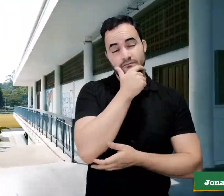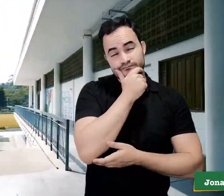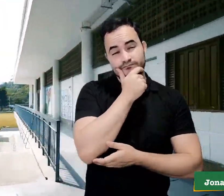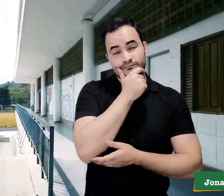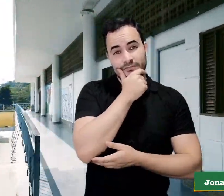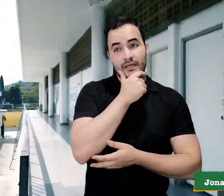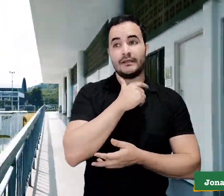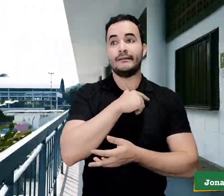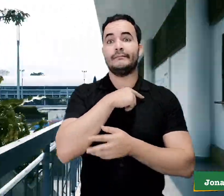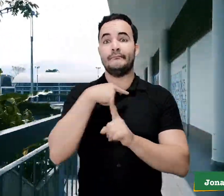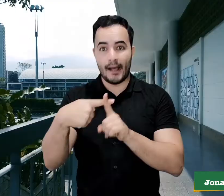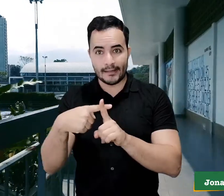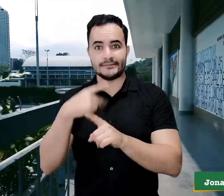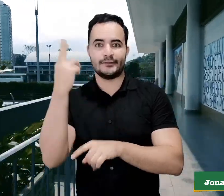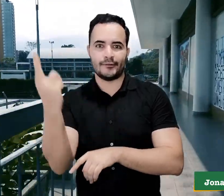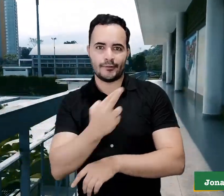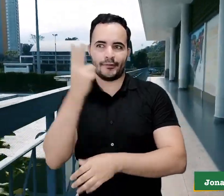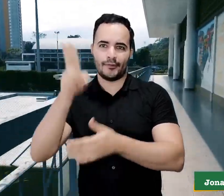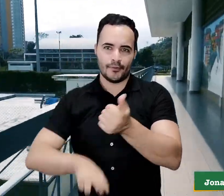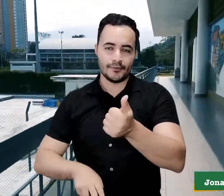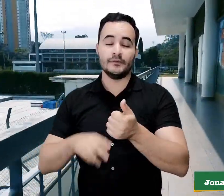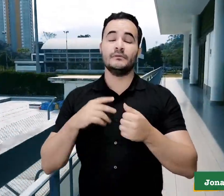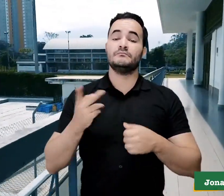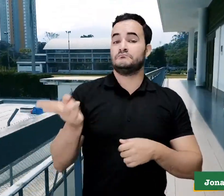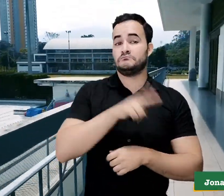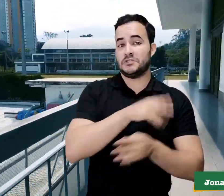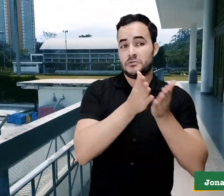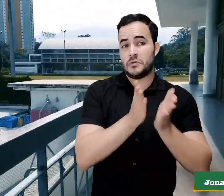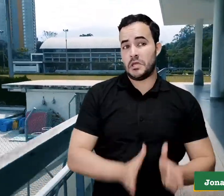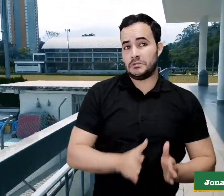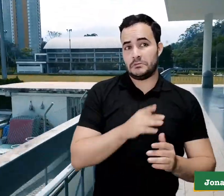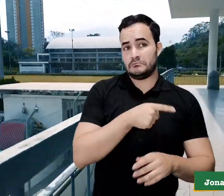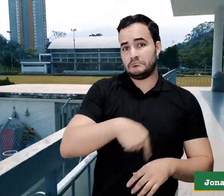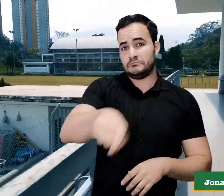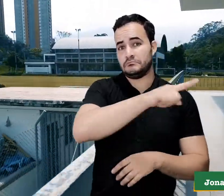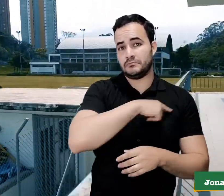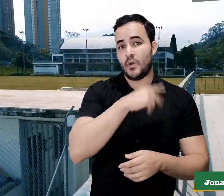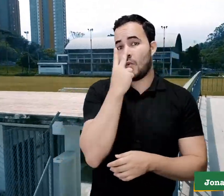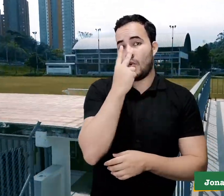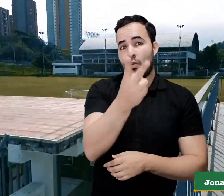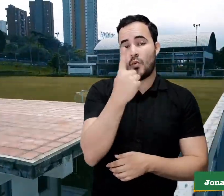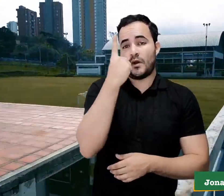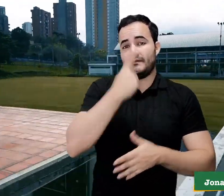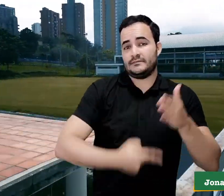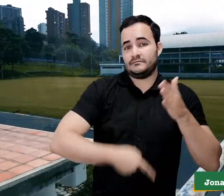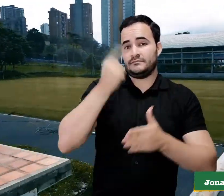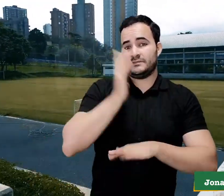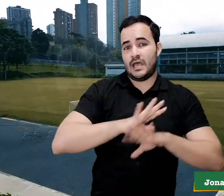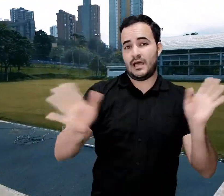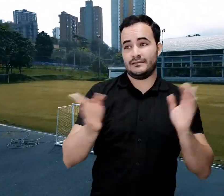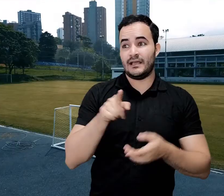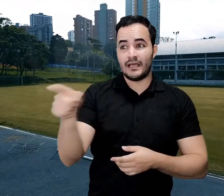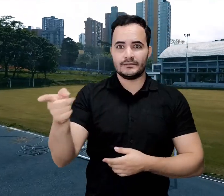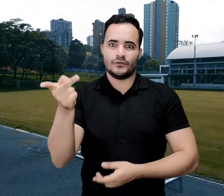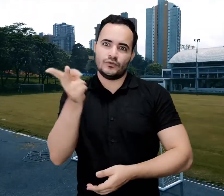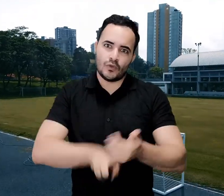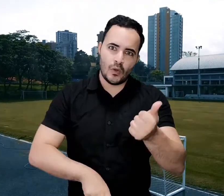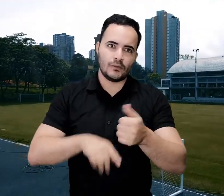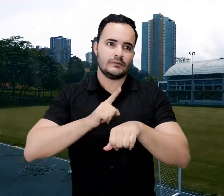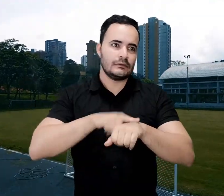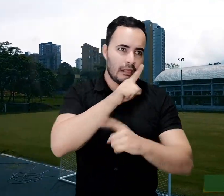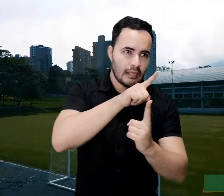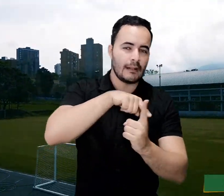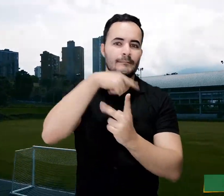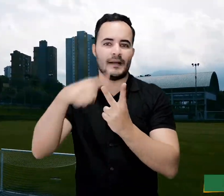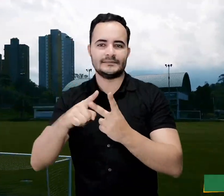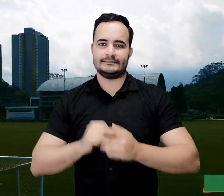clase quedar listo, mientras que ella le va a tocar de alguna manera repetir sus clases, o sea, sería el doble de tiempo.